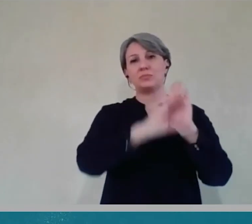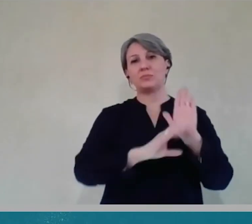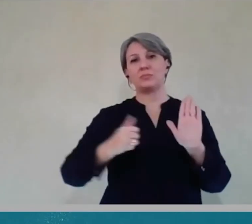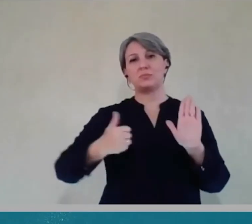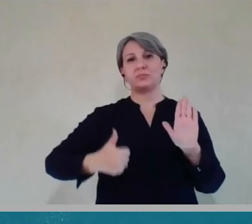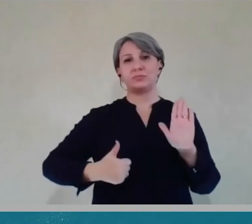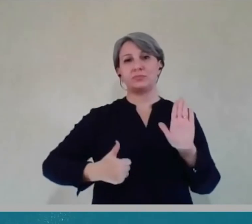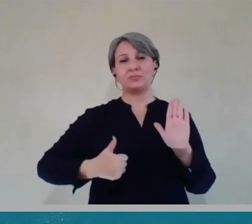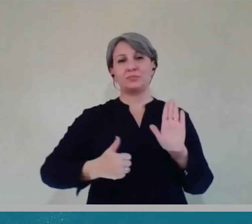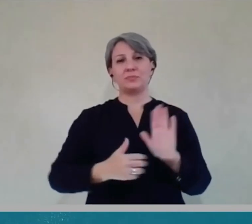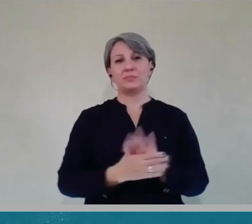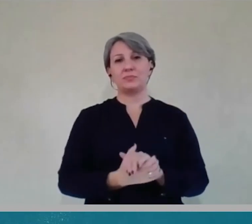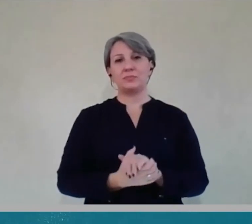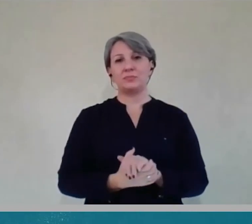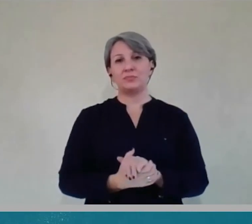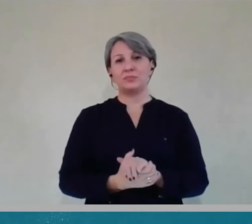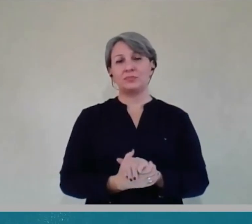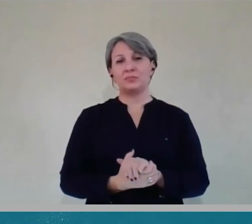João 1.